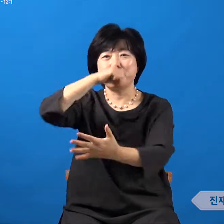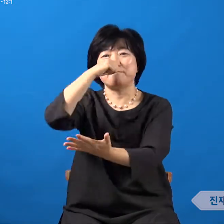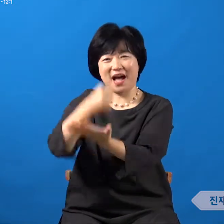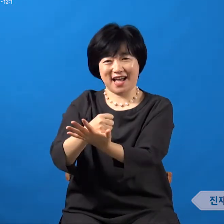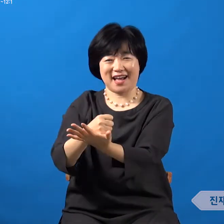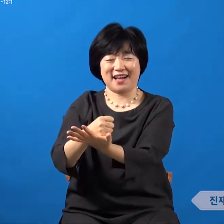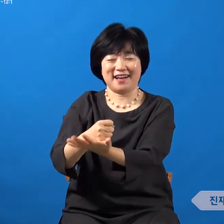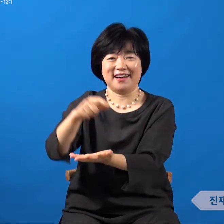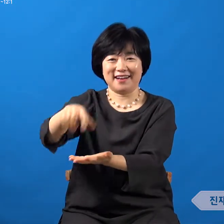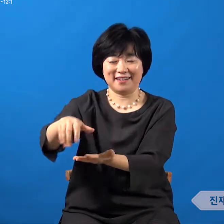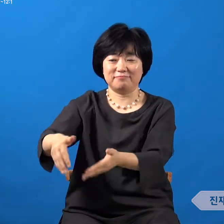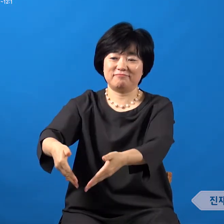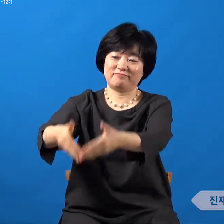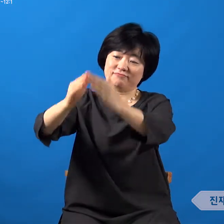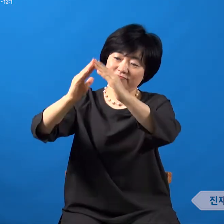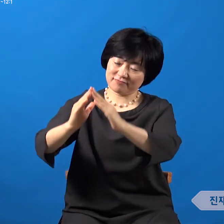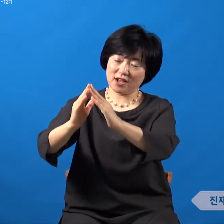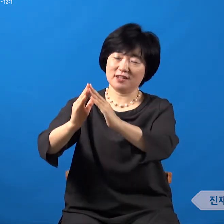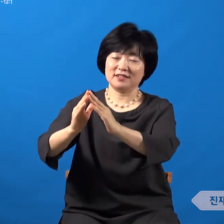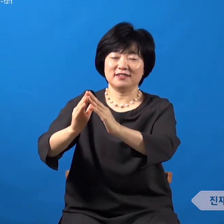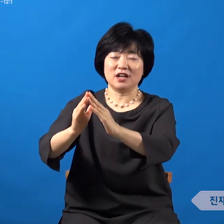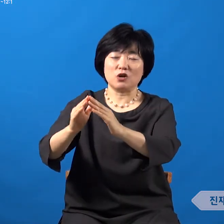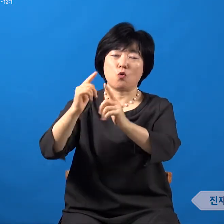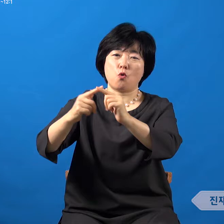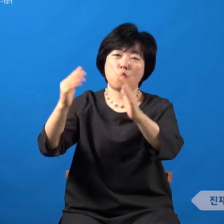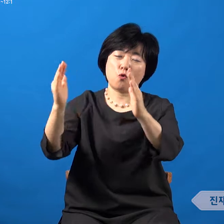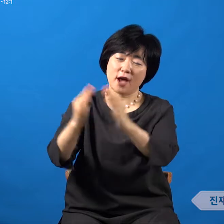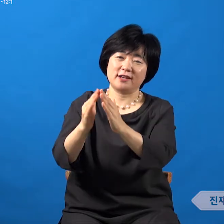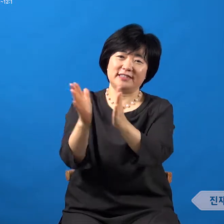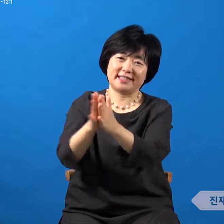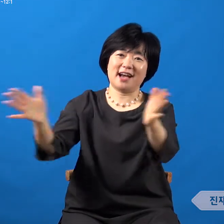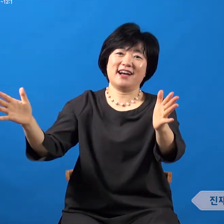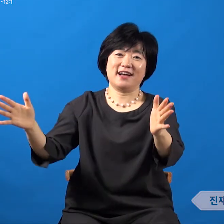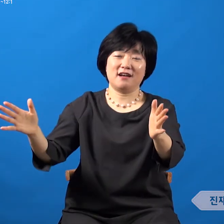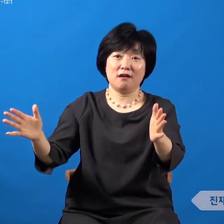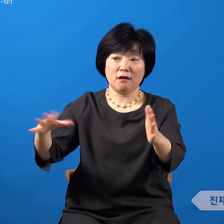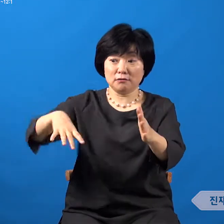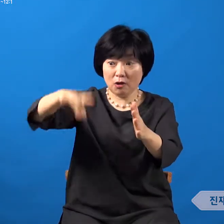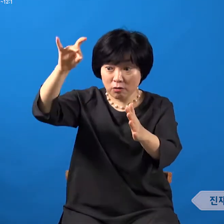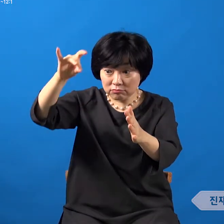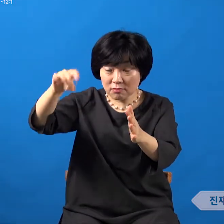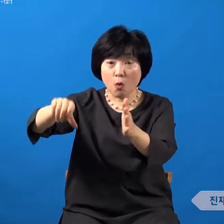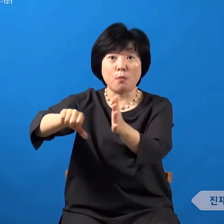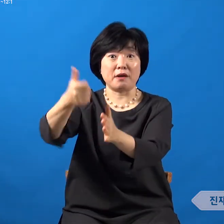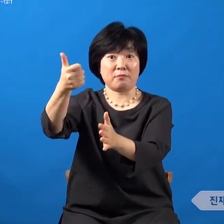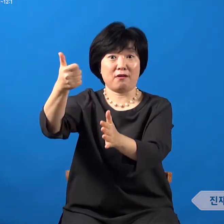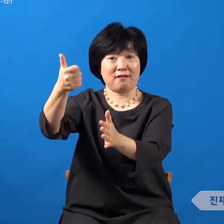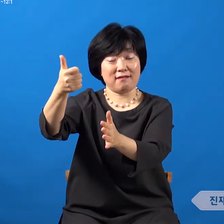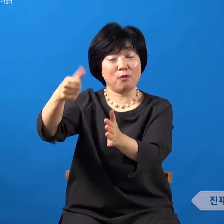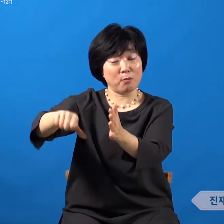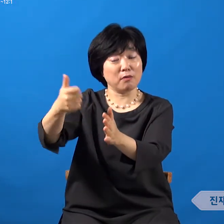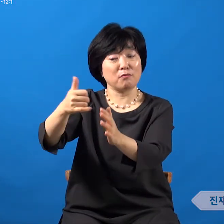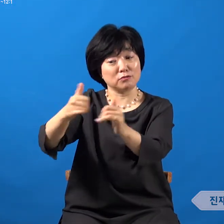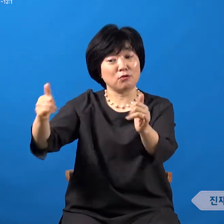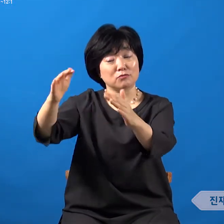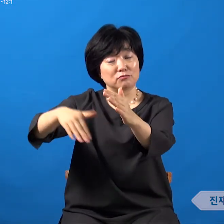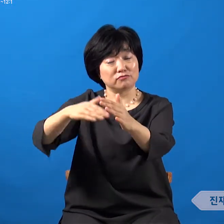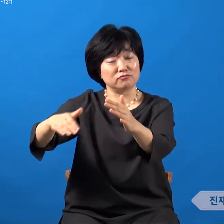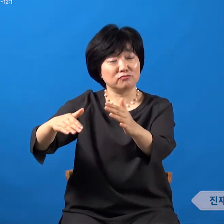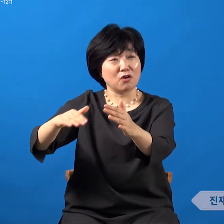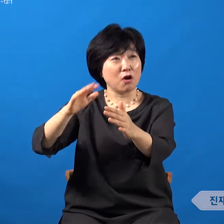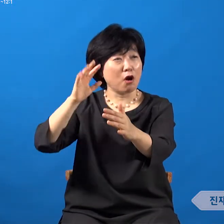처음 시작했더니 500명이 모였습니다. 얼마나 익사이팅하고 좋았는지 모릅니다. 몇 주